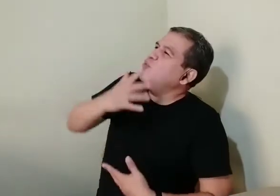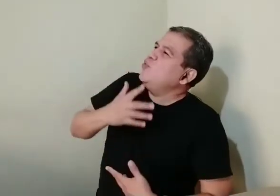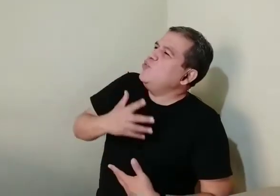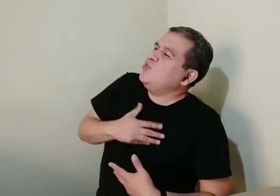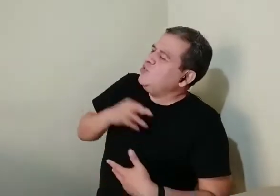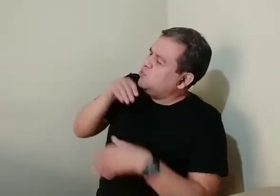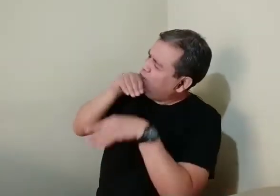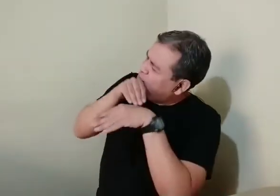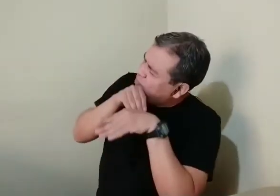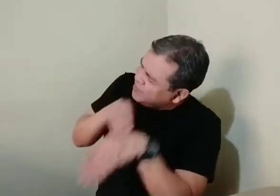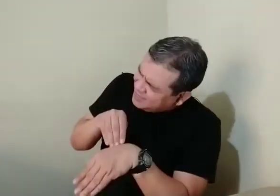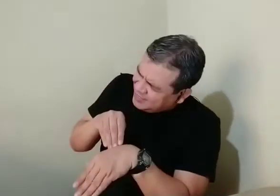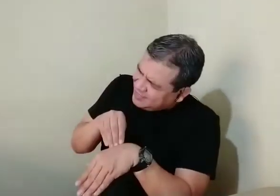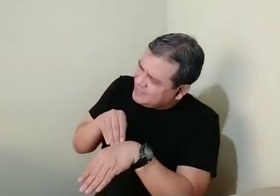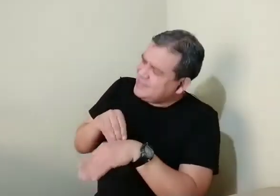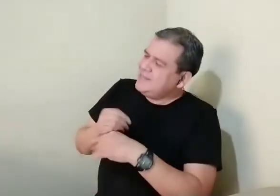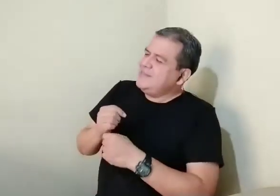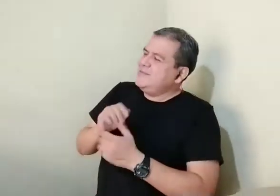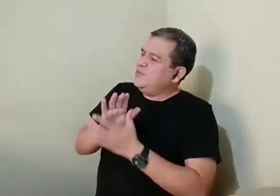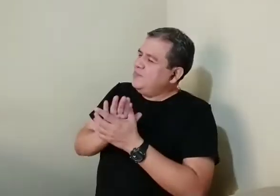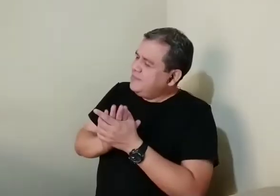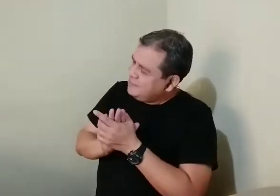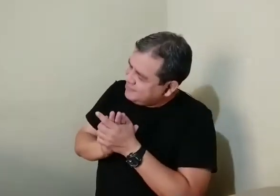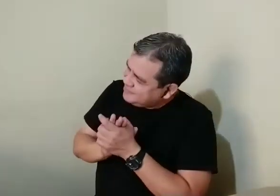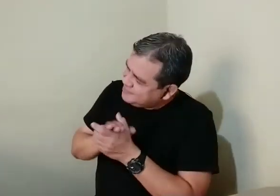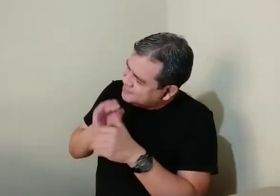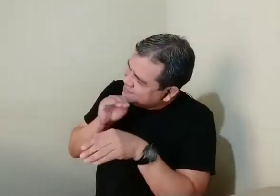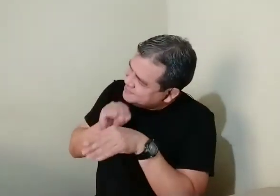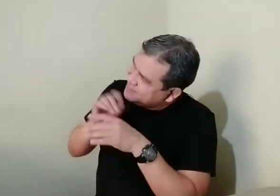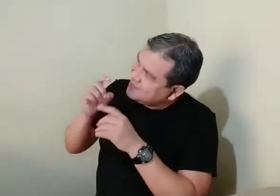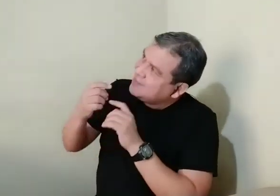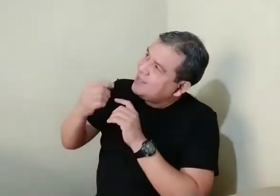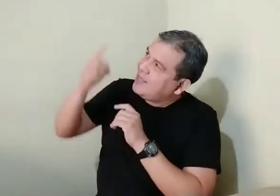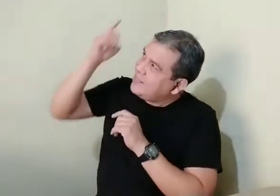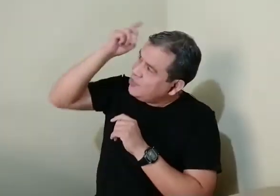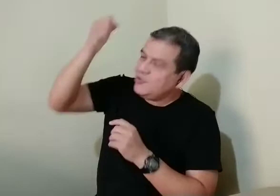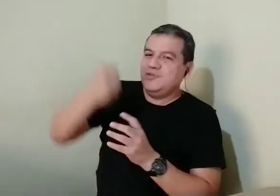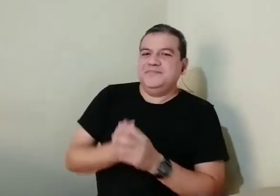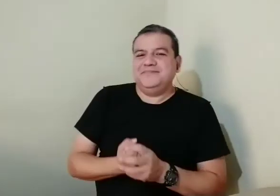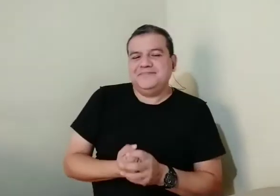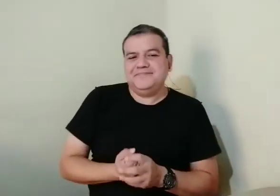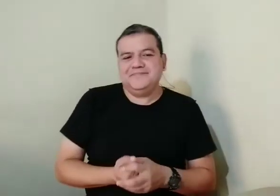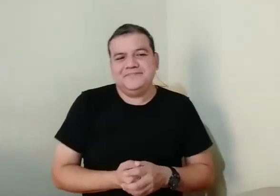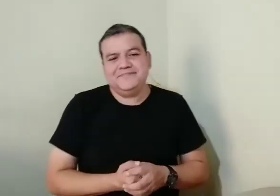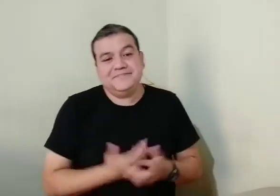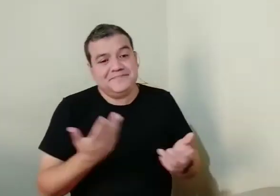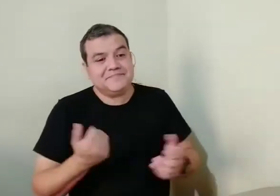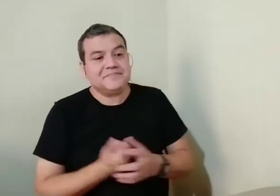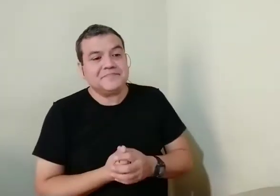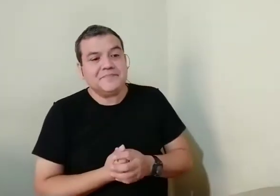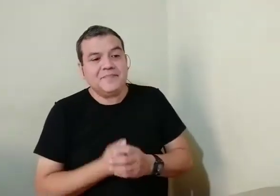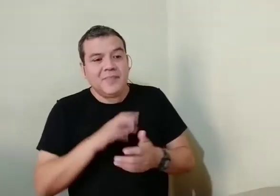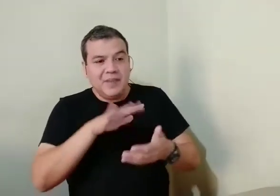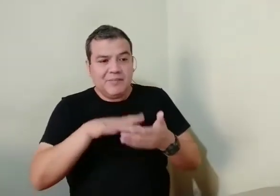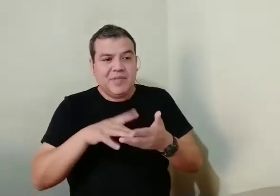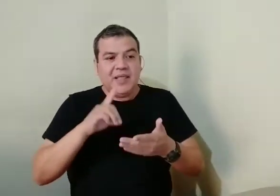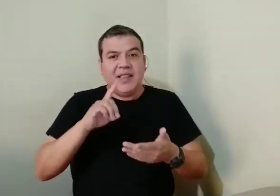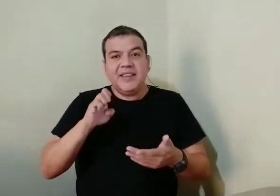En Deuteronomio 6:7, a los israelitas se les dieron instrucciones específicas sobre